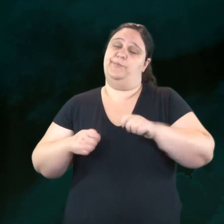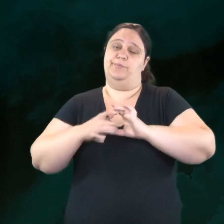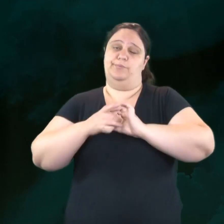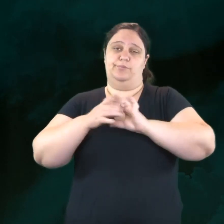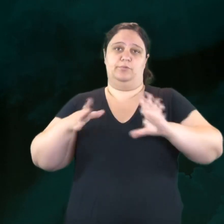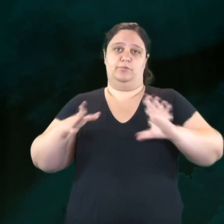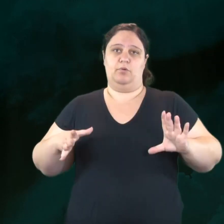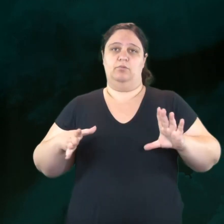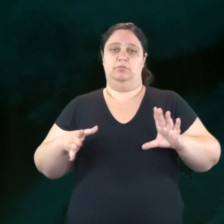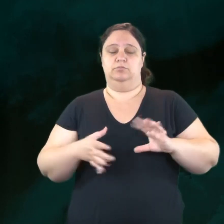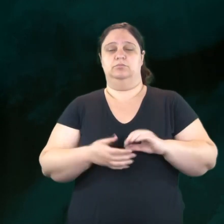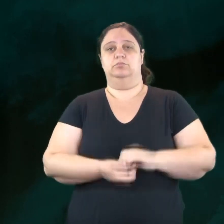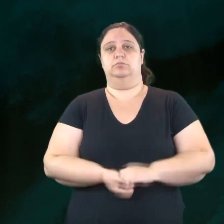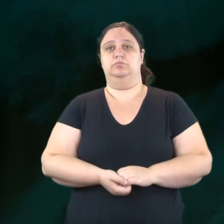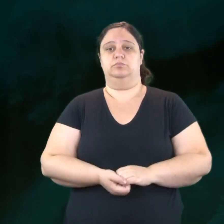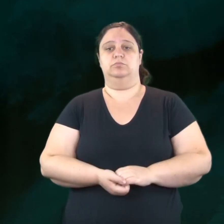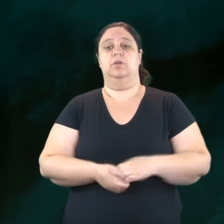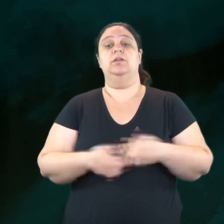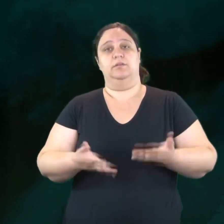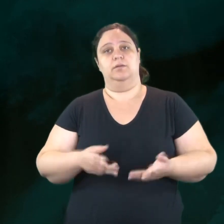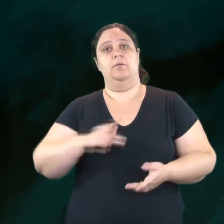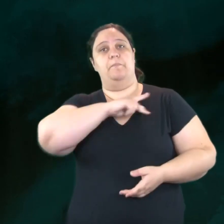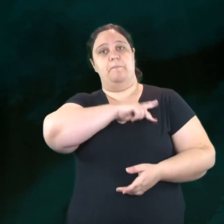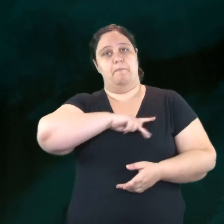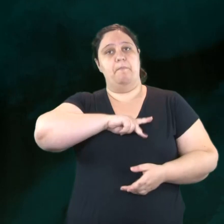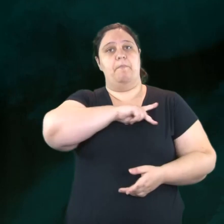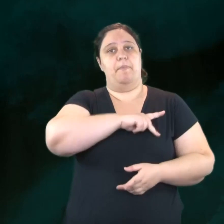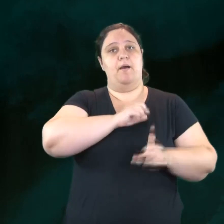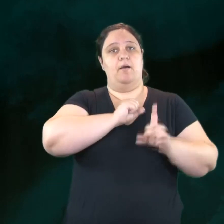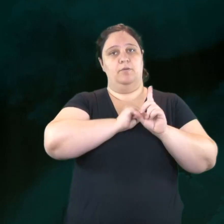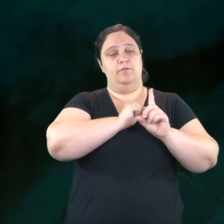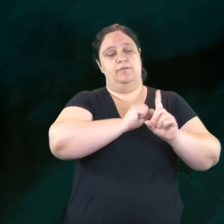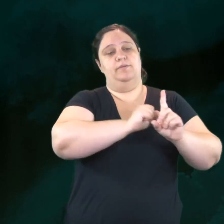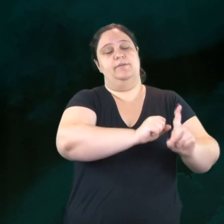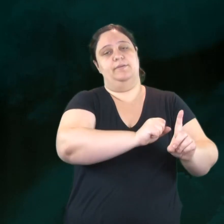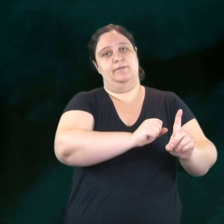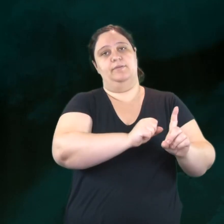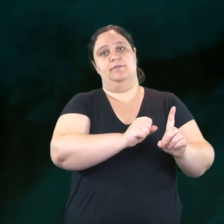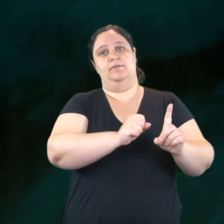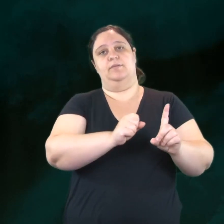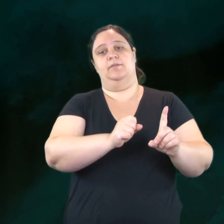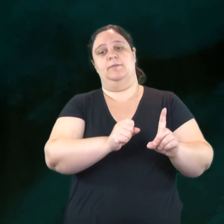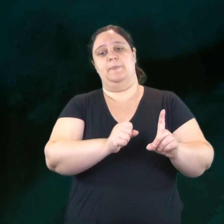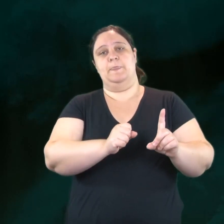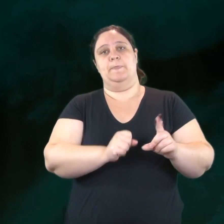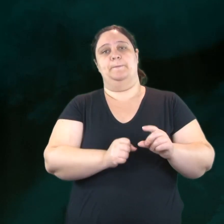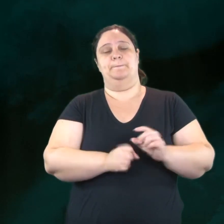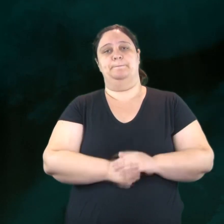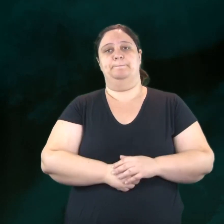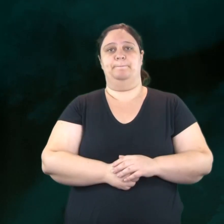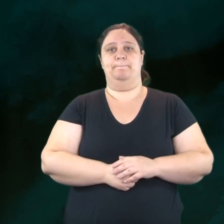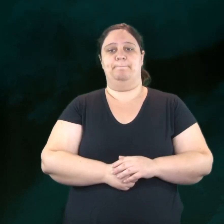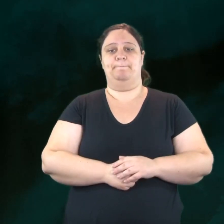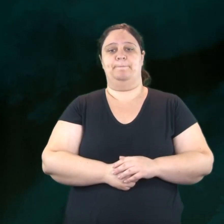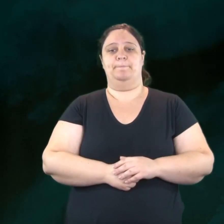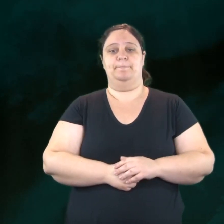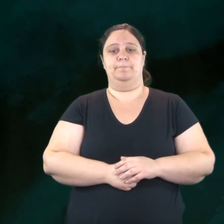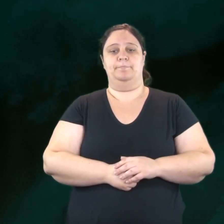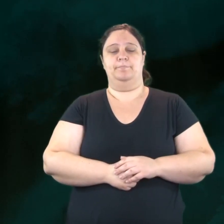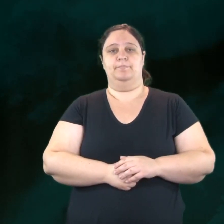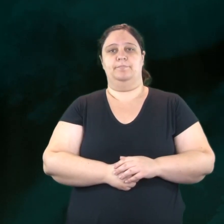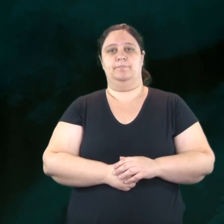com isso, né, Paulo e Silas, recomendados, aconselhados, né, pelos irmãos